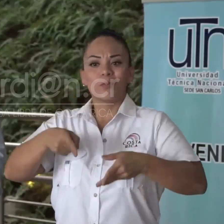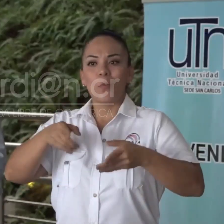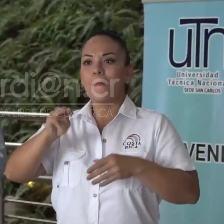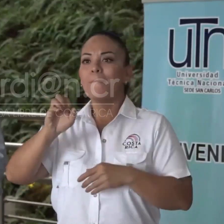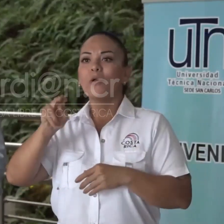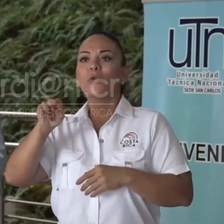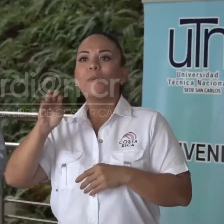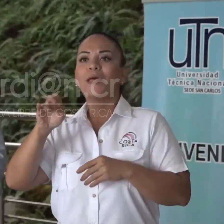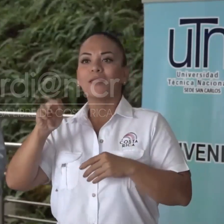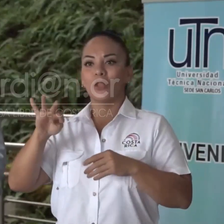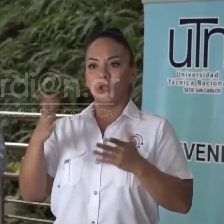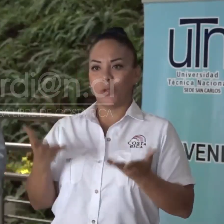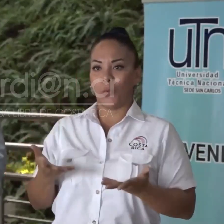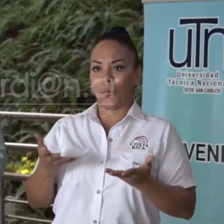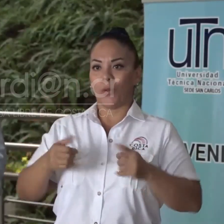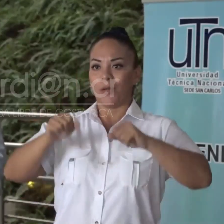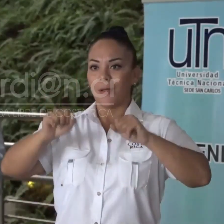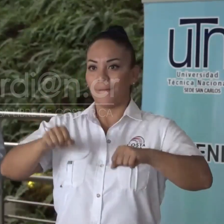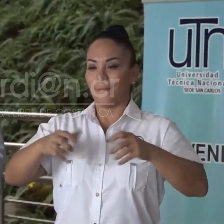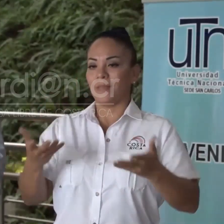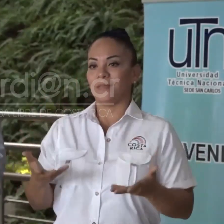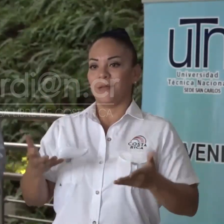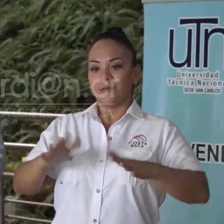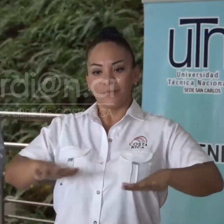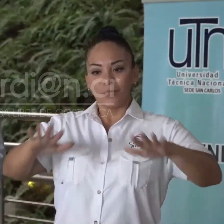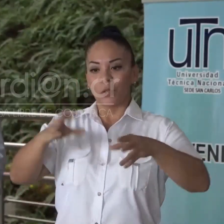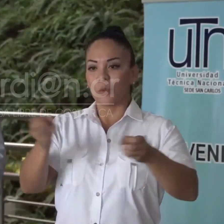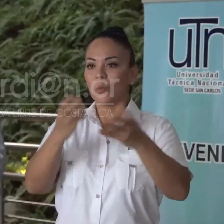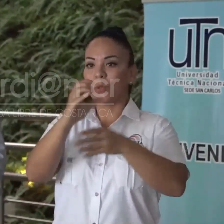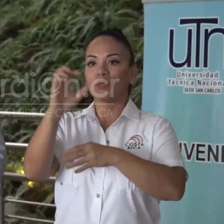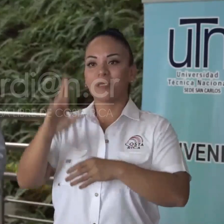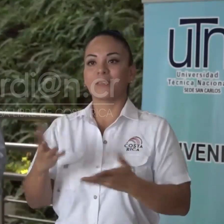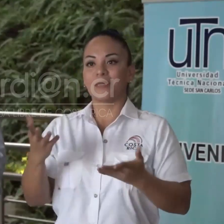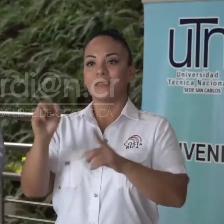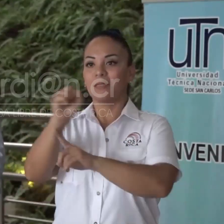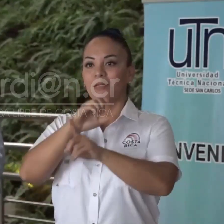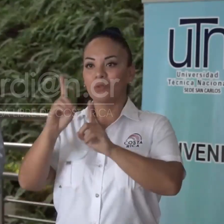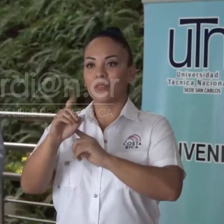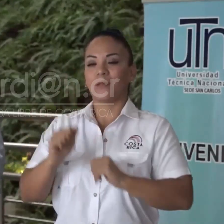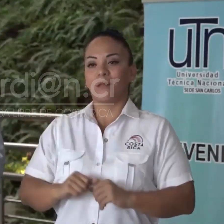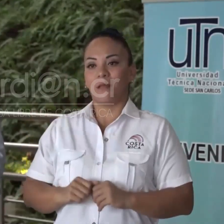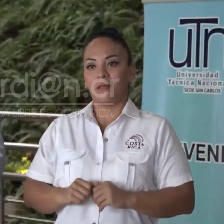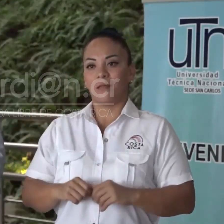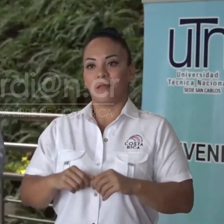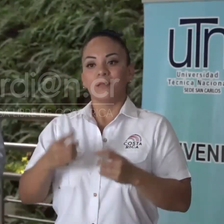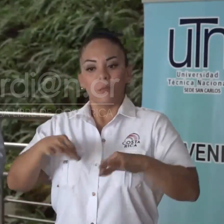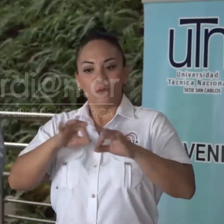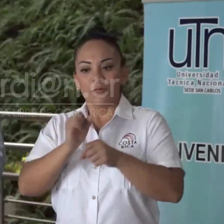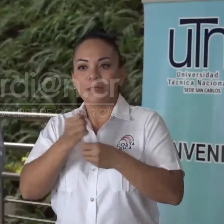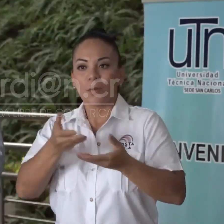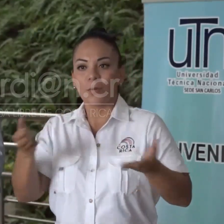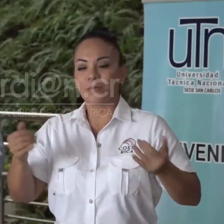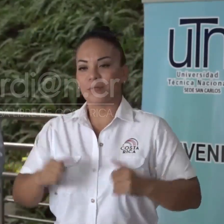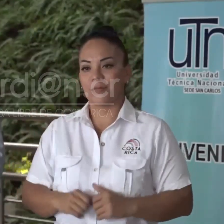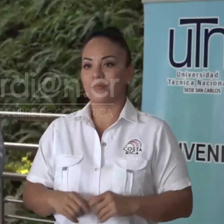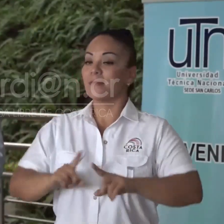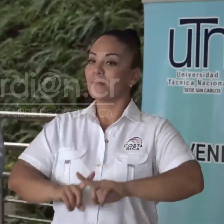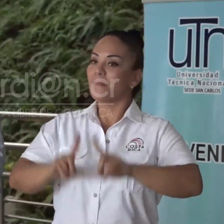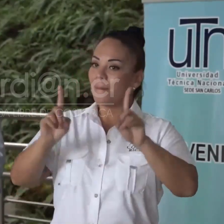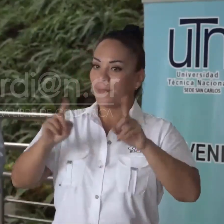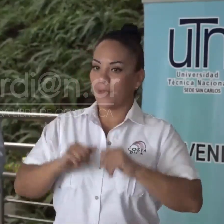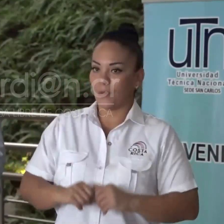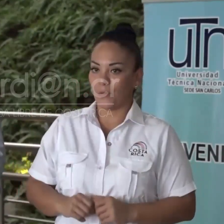a la incapacidad del sector público costarricense y de esta sociedad de hacer cosas.